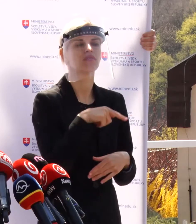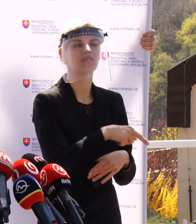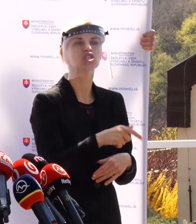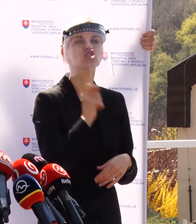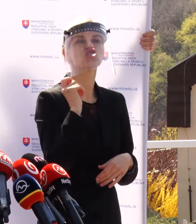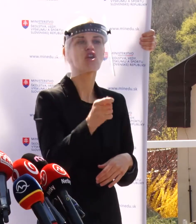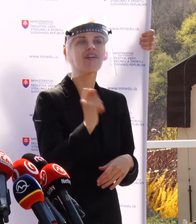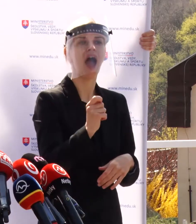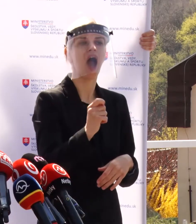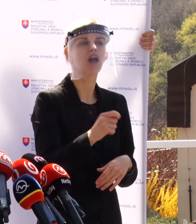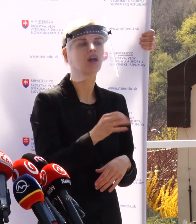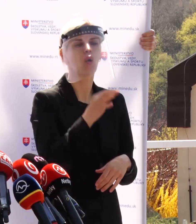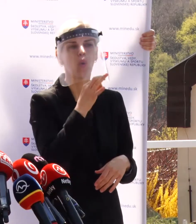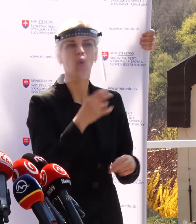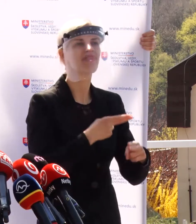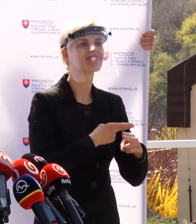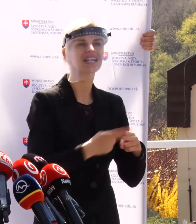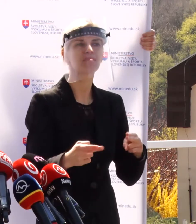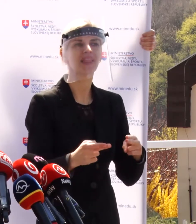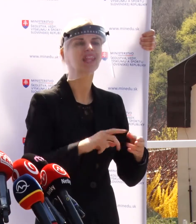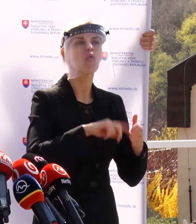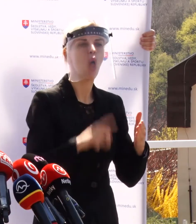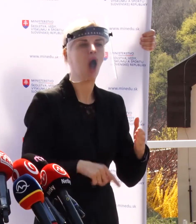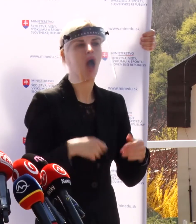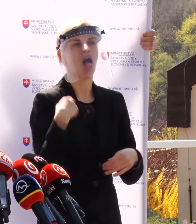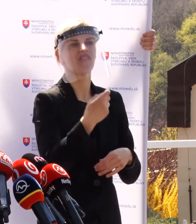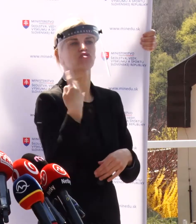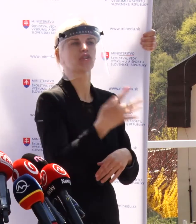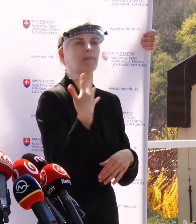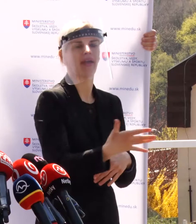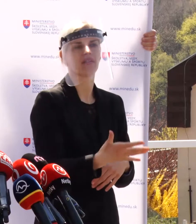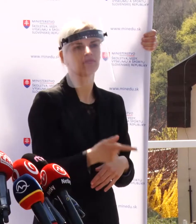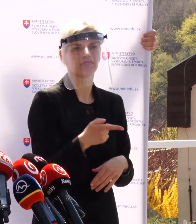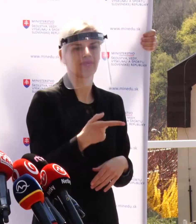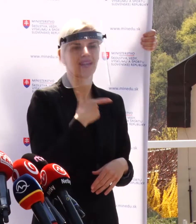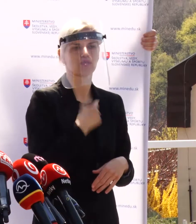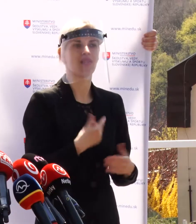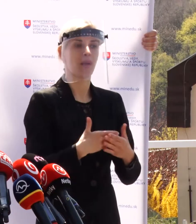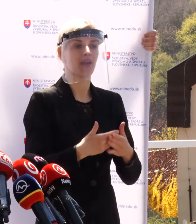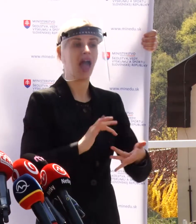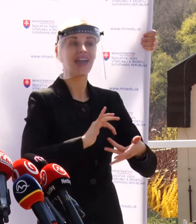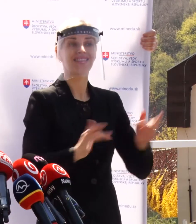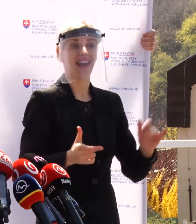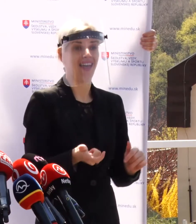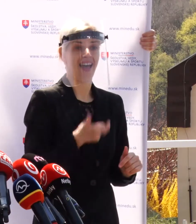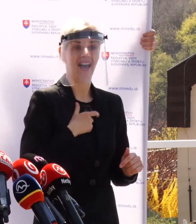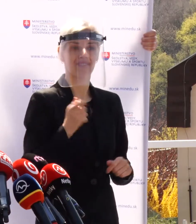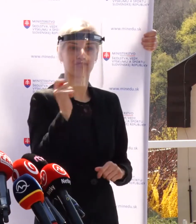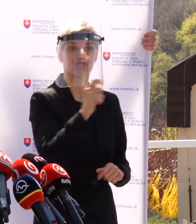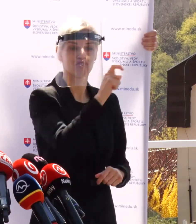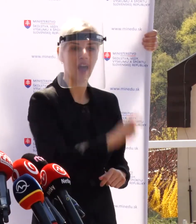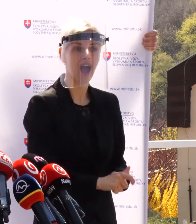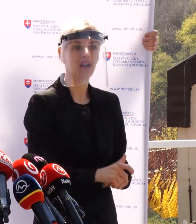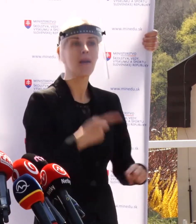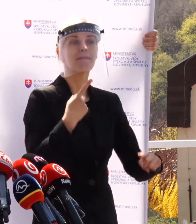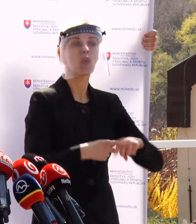strany žiaka z objektívnych príčin. Tými objektívnymi príčinami sú napríklad, že žiak nemá prístup k internetu alebo ho nemá v danom